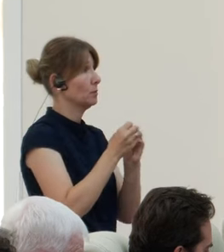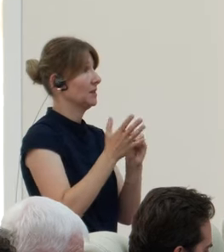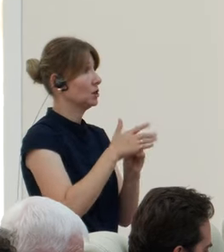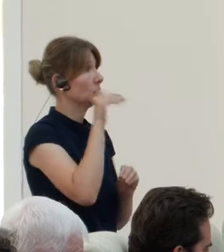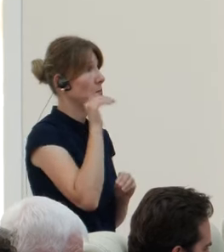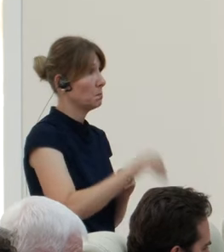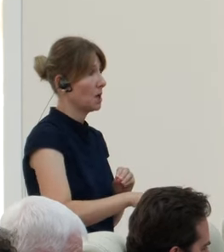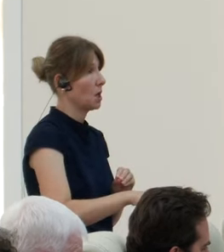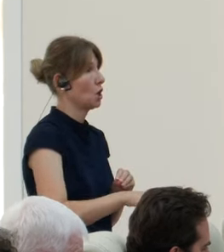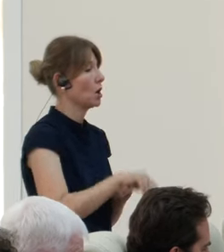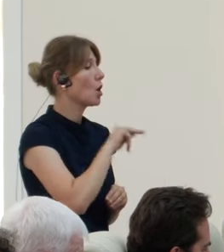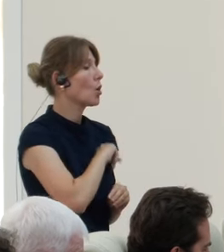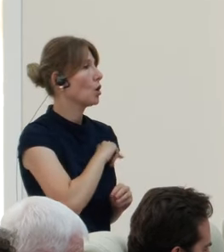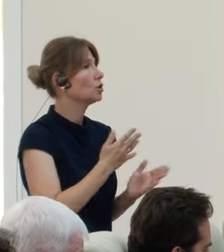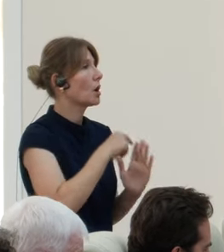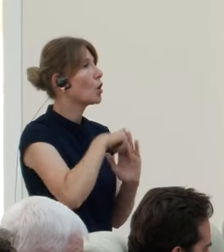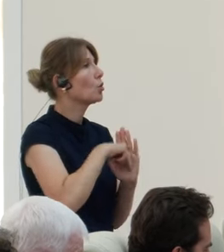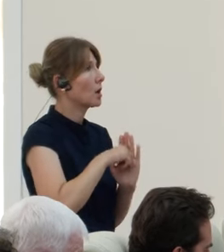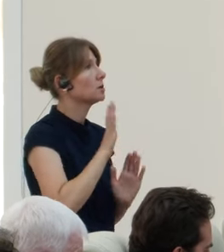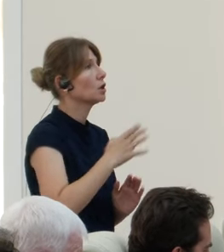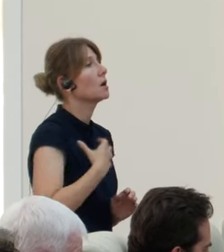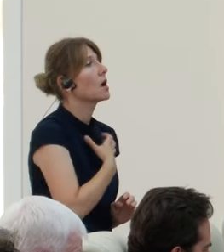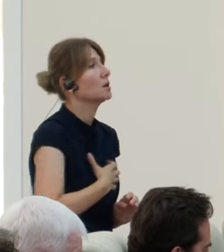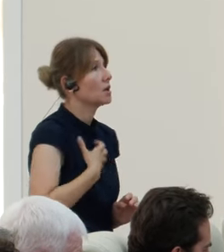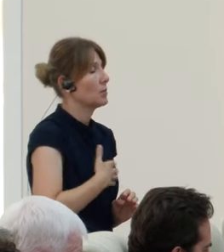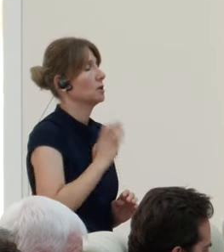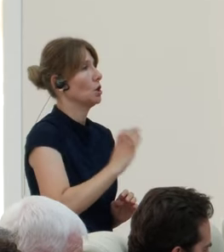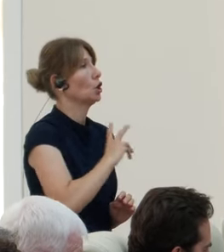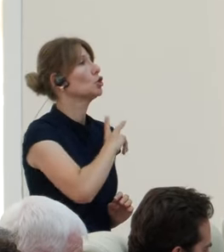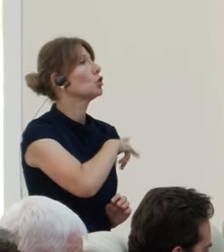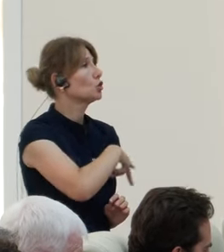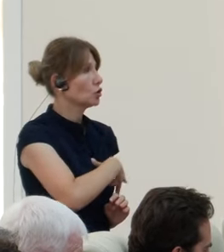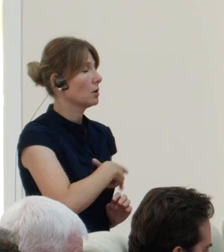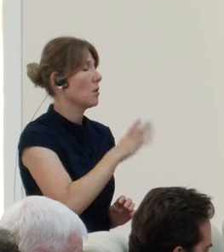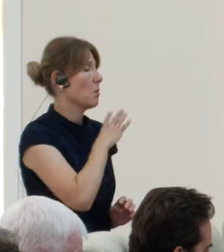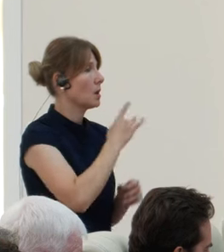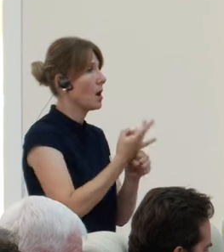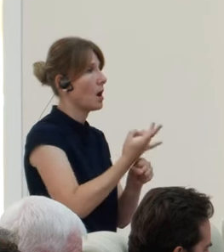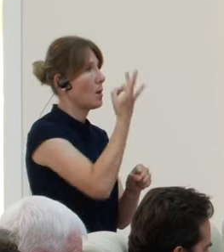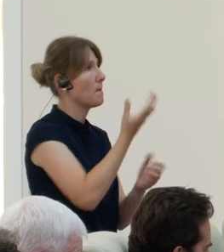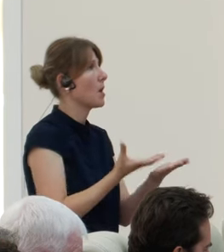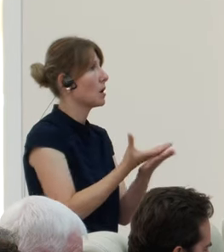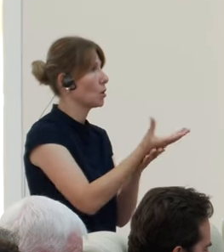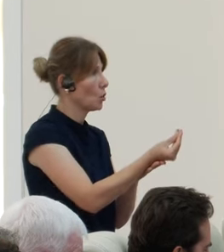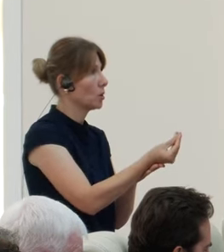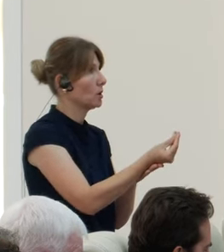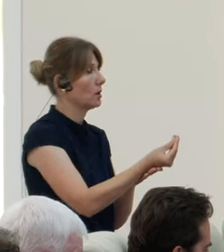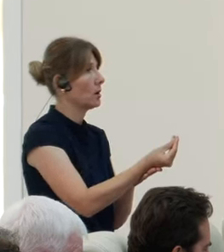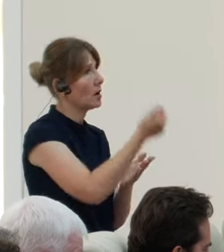15.000 de colegi care lucrează în domeniul asistenței sociale au primit o plată unică